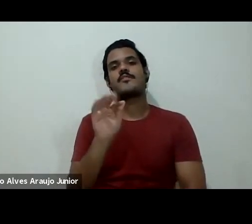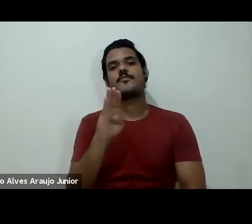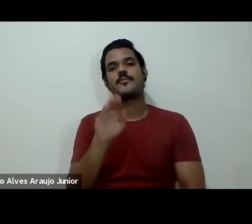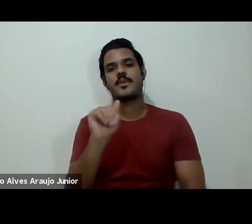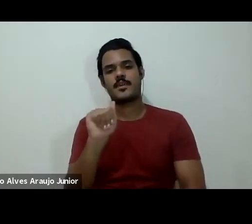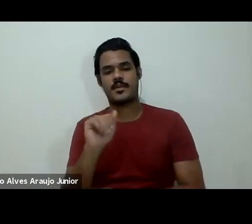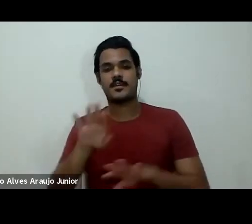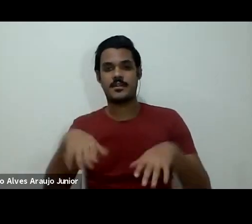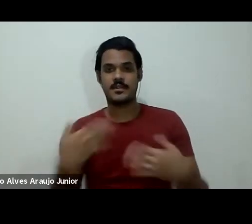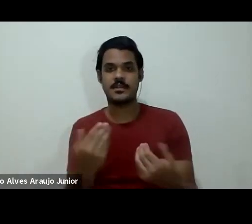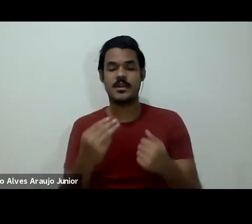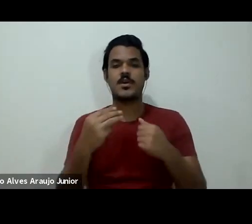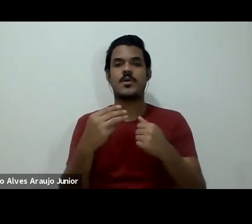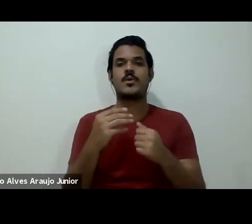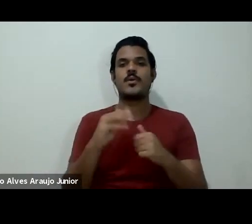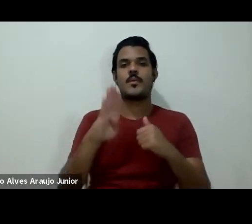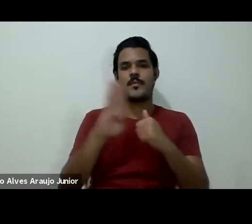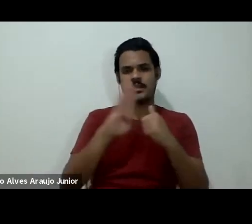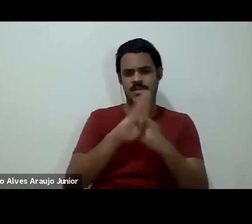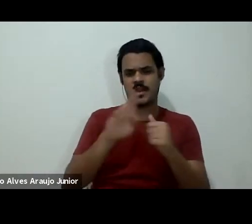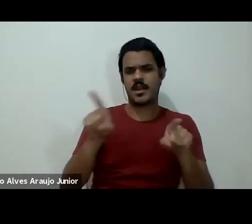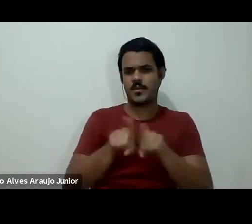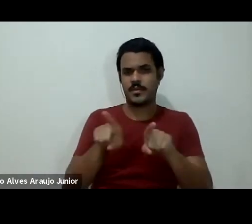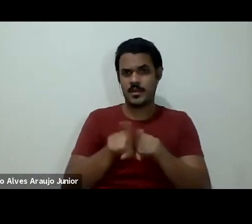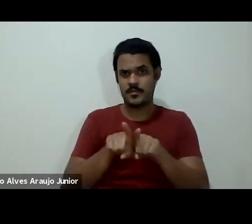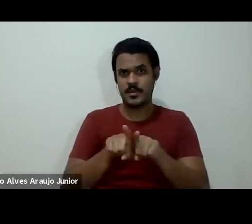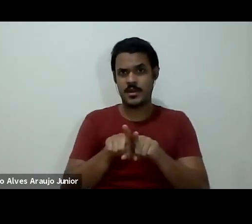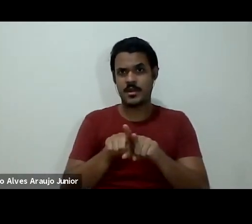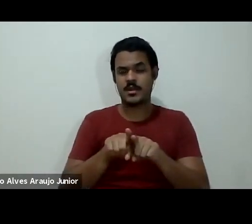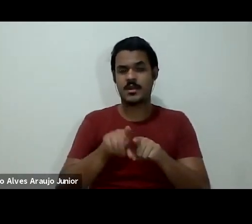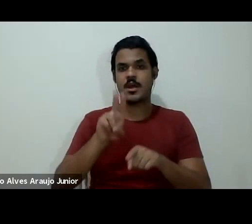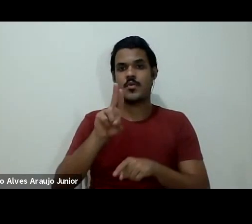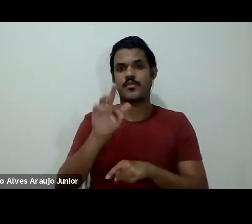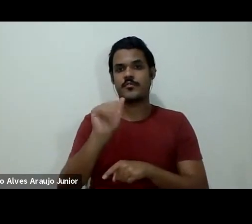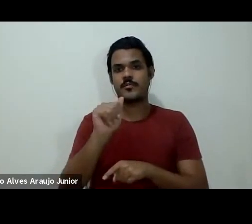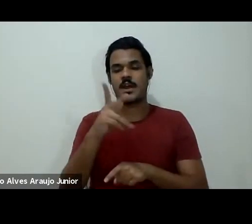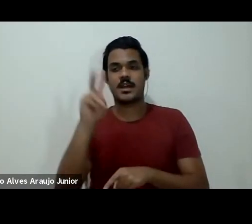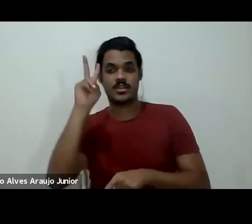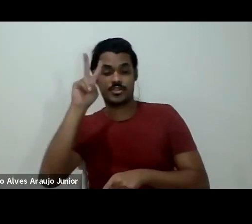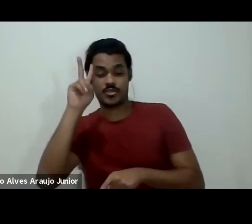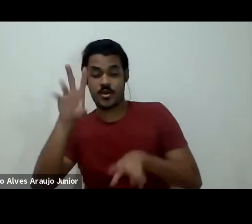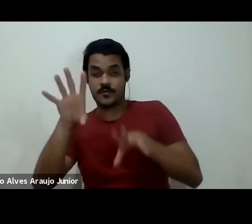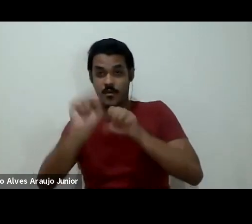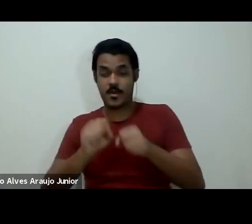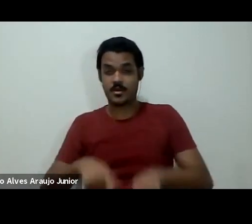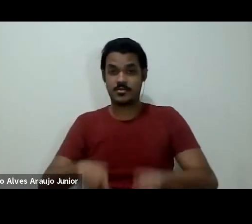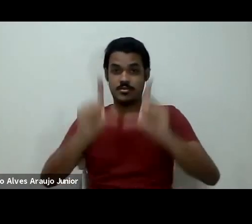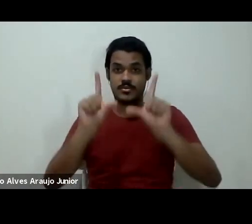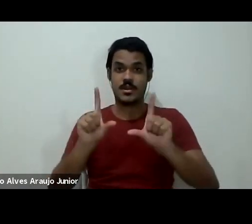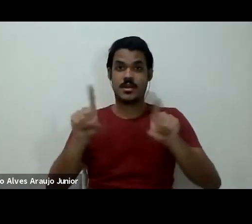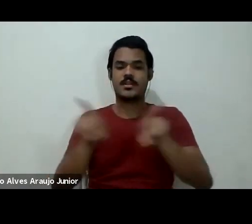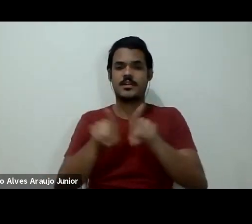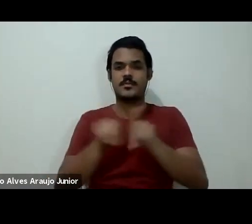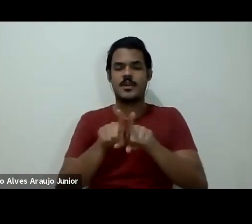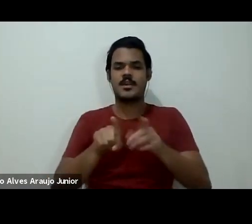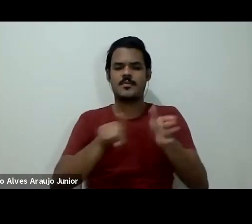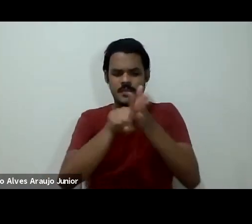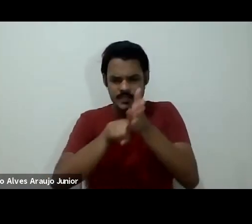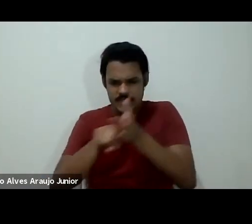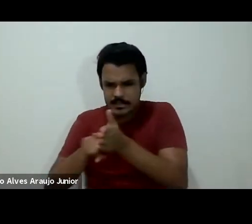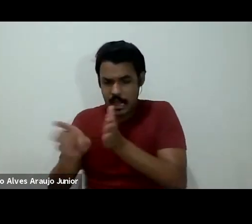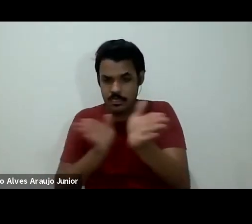também pela UFBA, licenciado em História pela FTC, tem pesquisas na área de acessibilidade